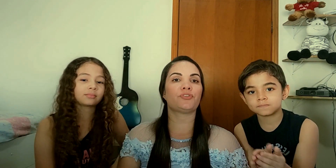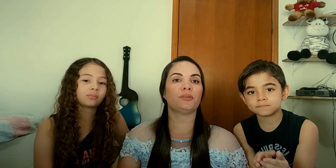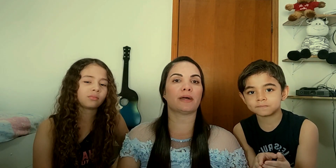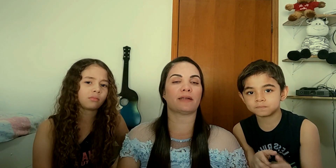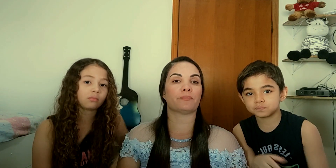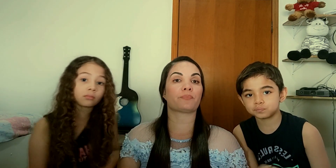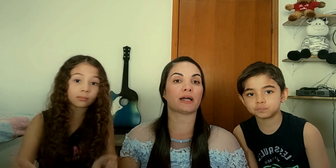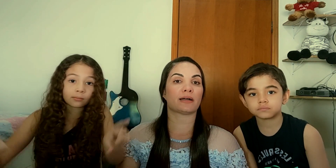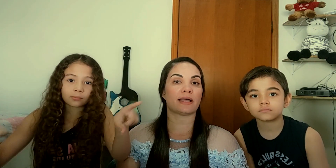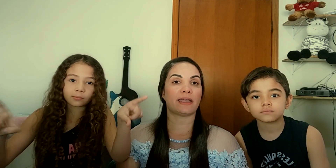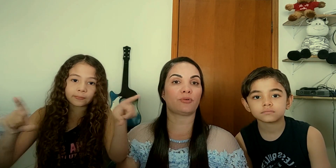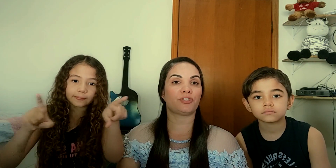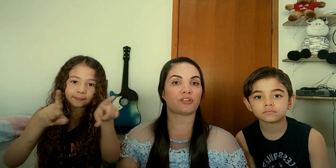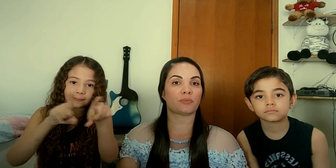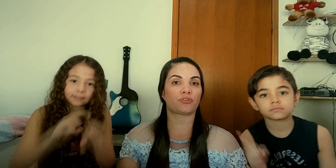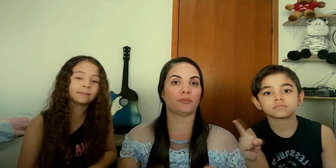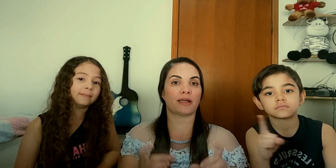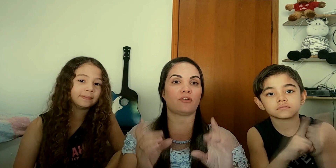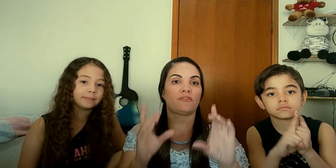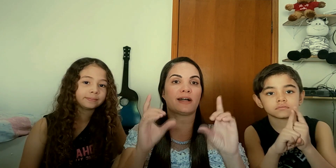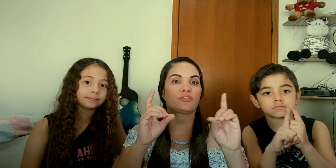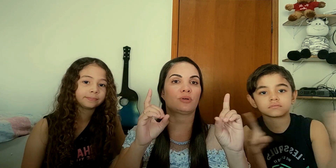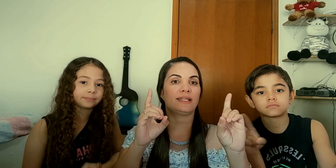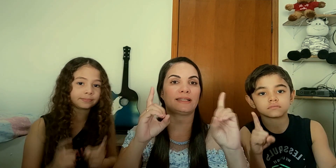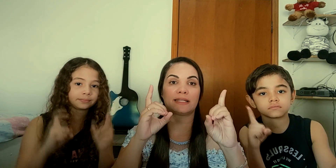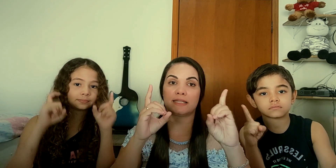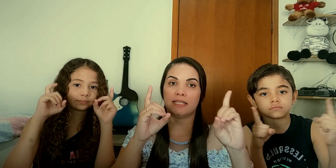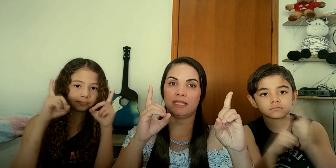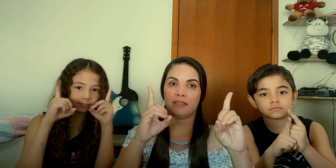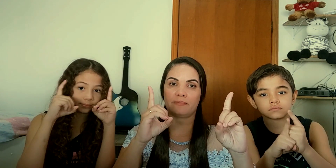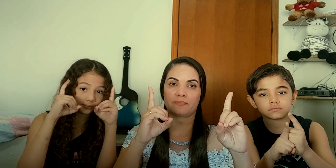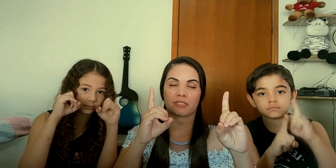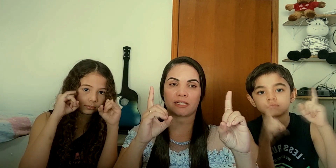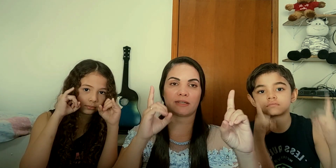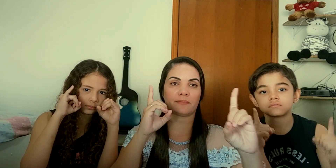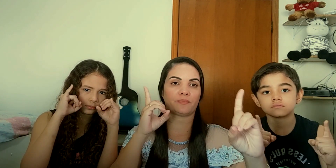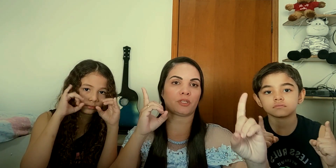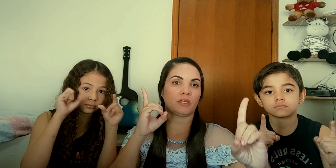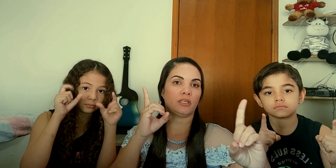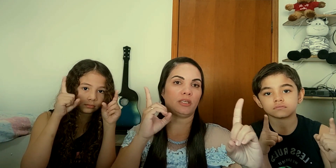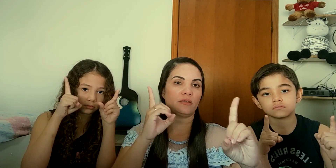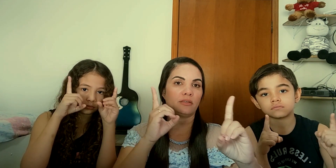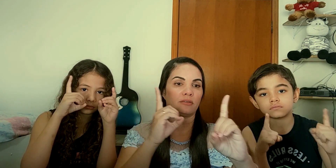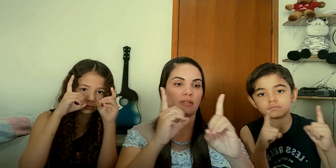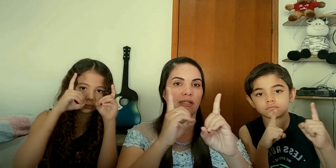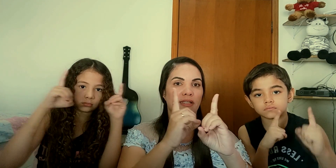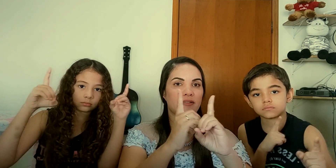Aproximar. É, o sinal de aproximar, eu faço a letra D, tá? E esse